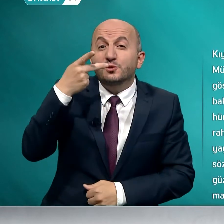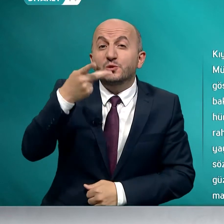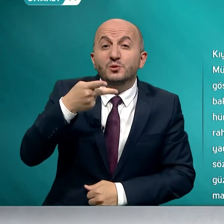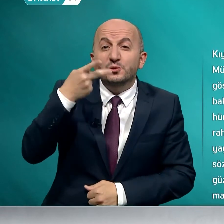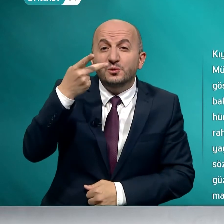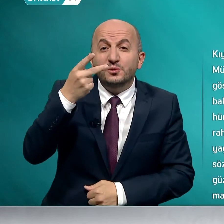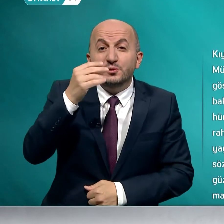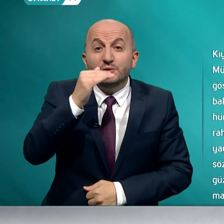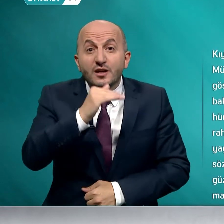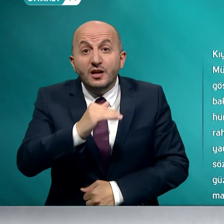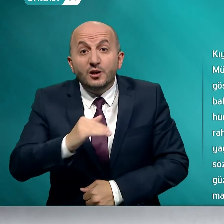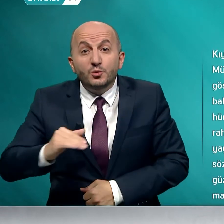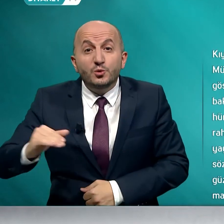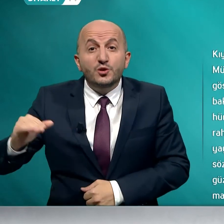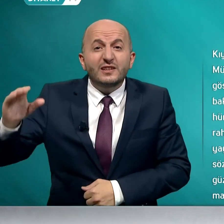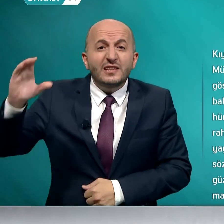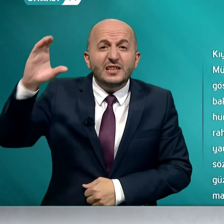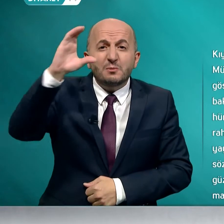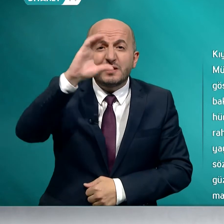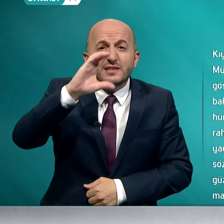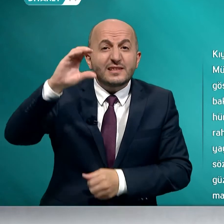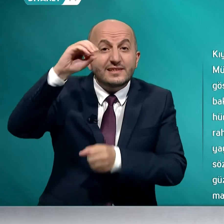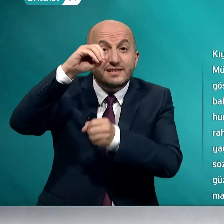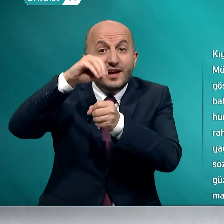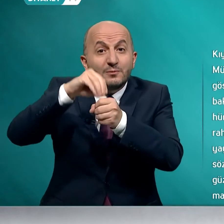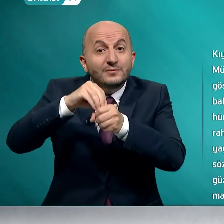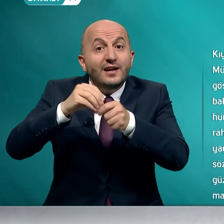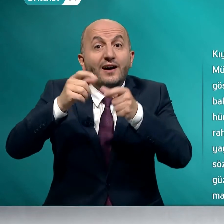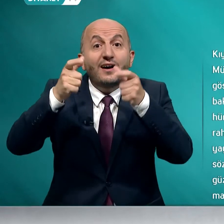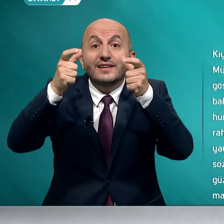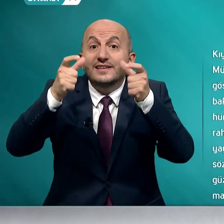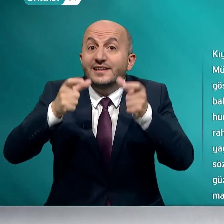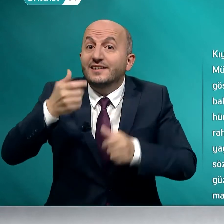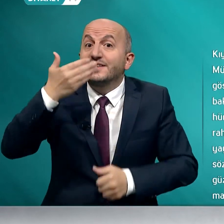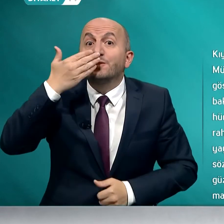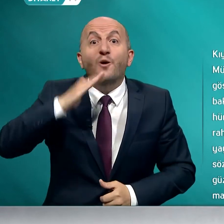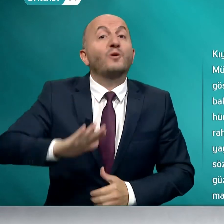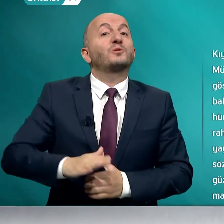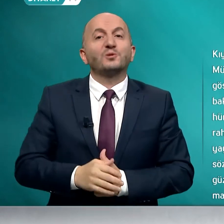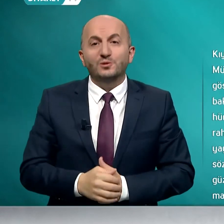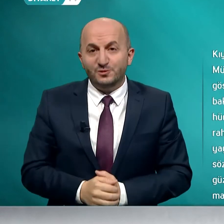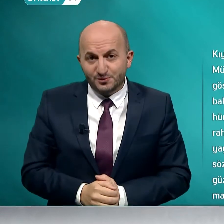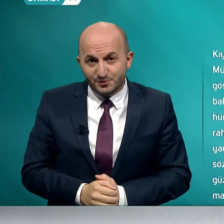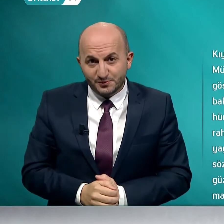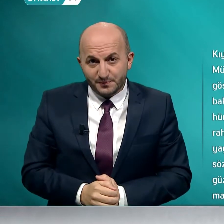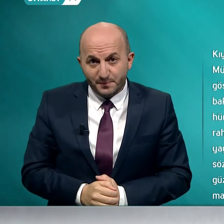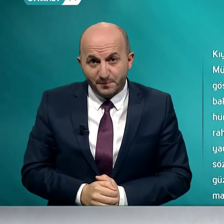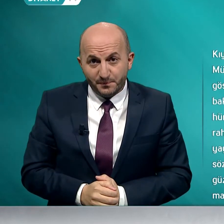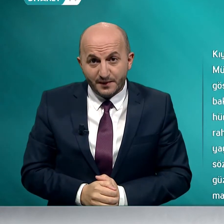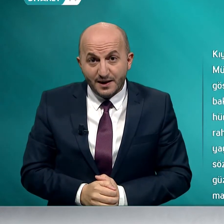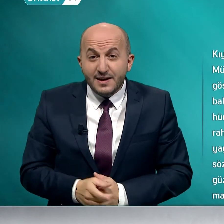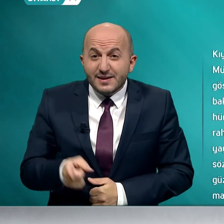sevaptır sözünün yüce dinimiz İslam'da yeri yoktur.